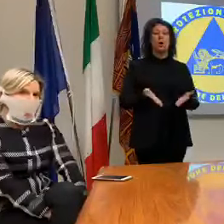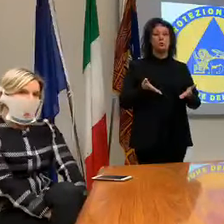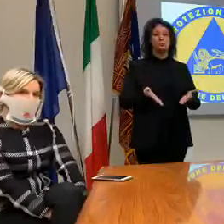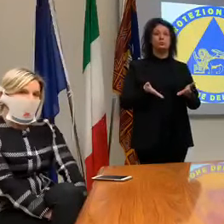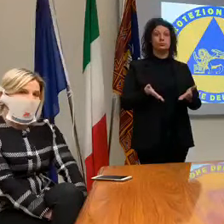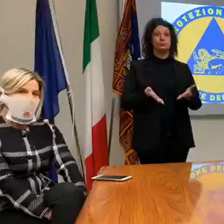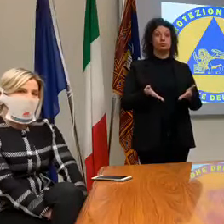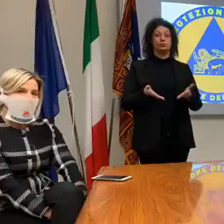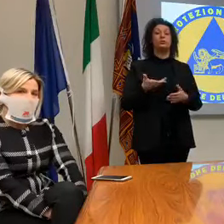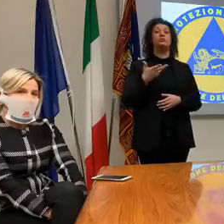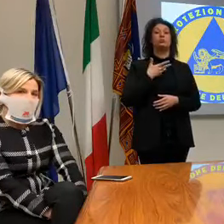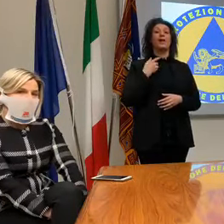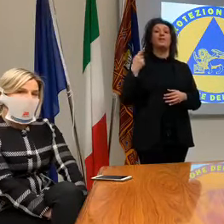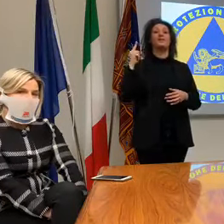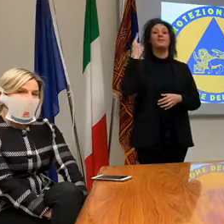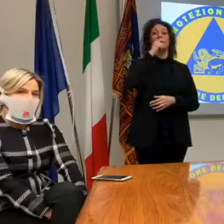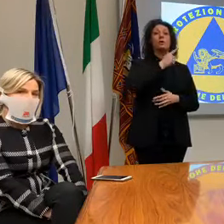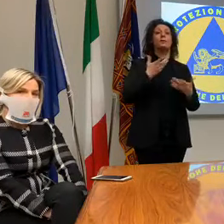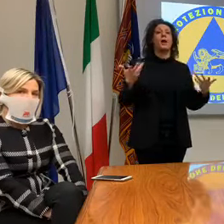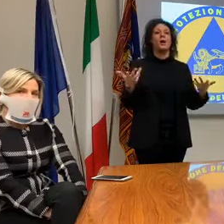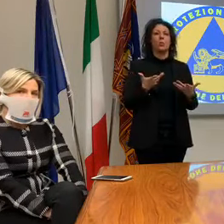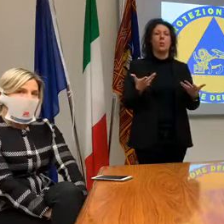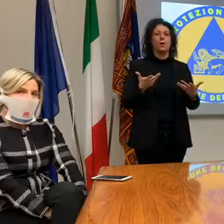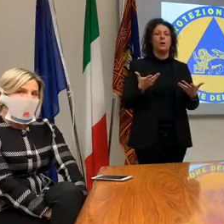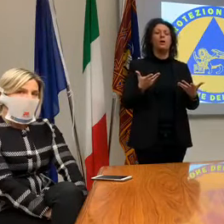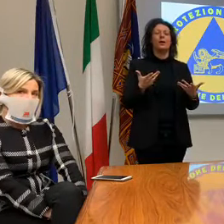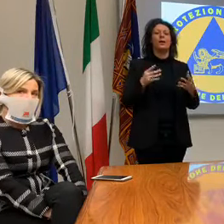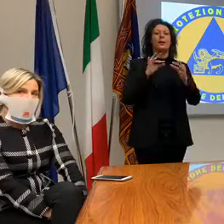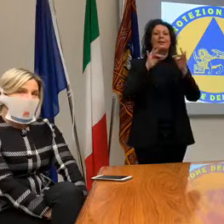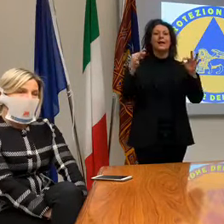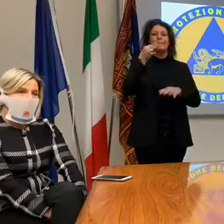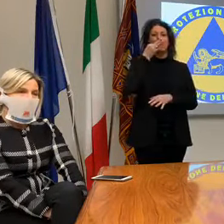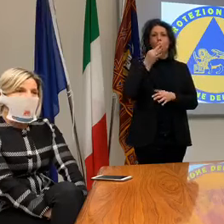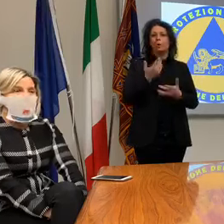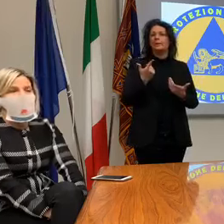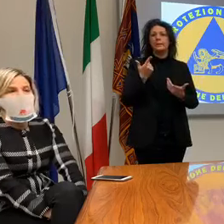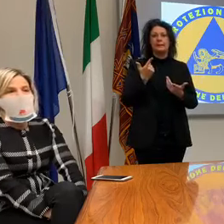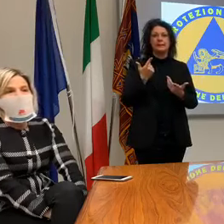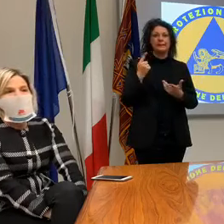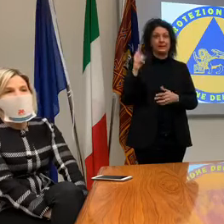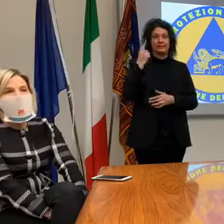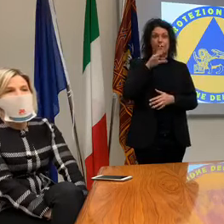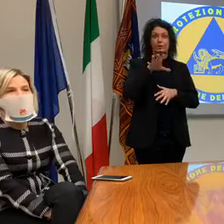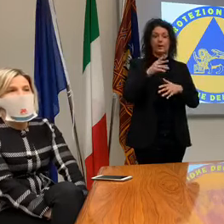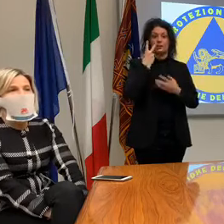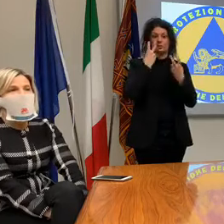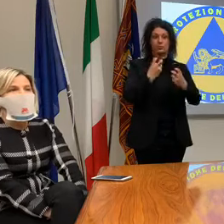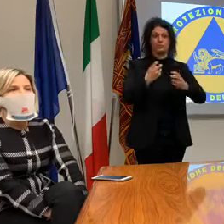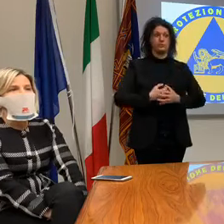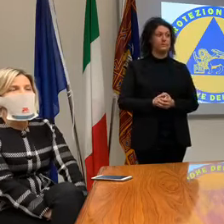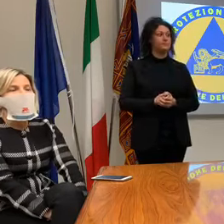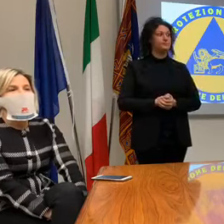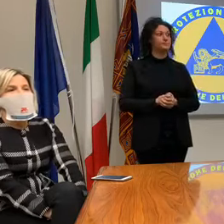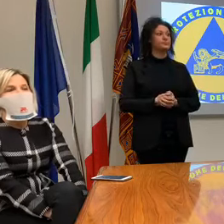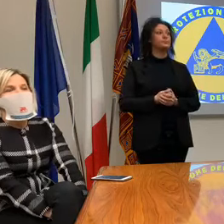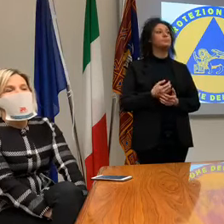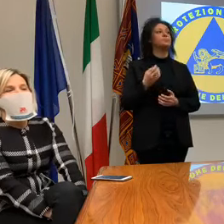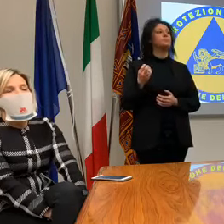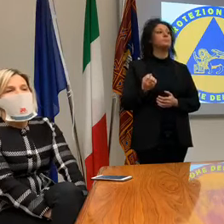ce li stiamo facendo in casa perché non c'ho più tamponi neanche reattivi di fatto. Prego. Sì, tutto santo, buongiorno Presidente.